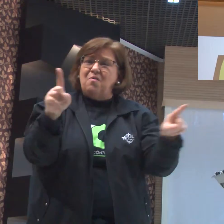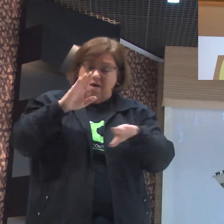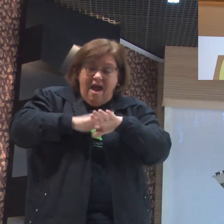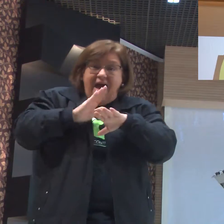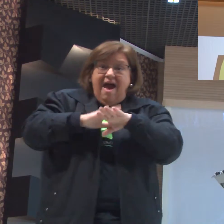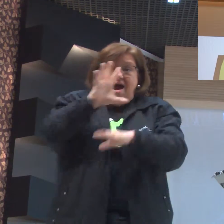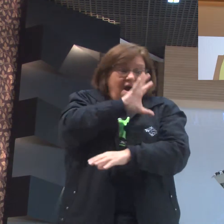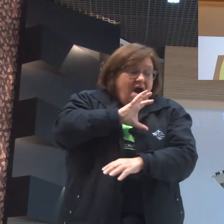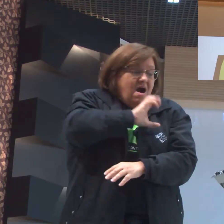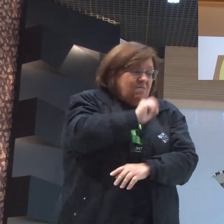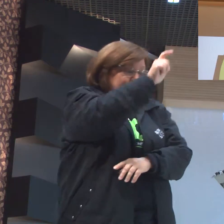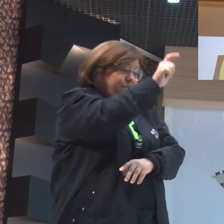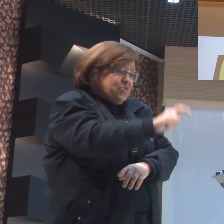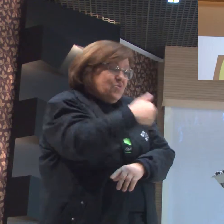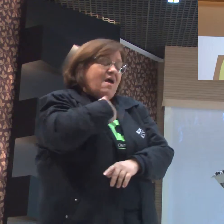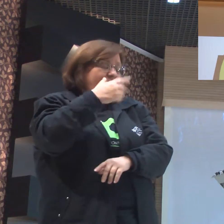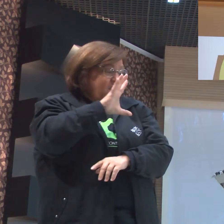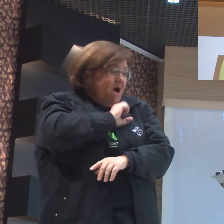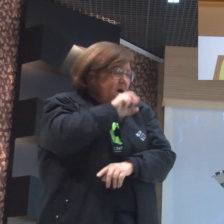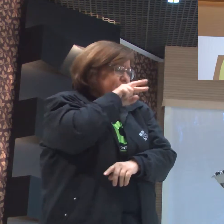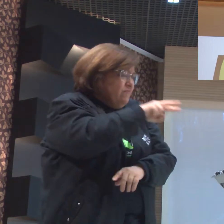para esse tipo de